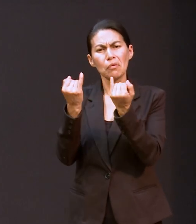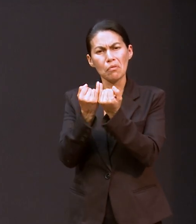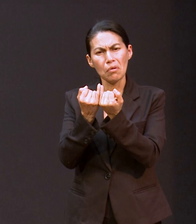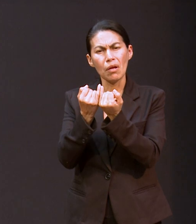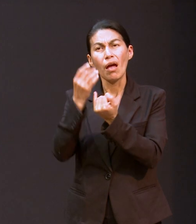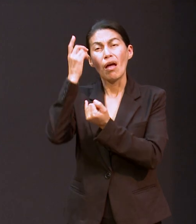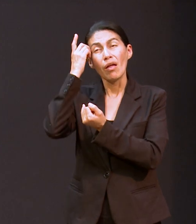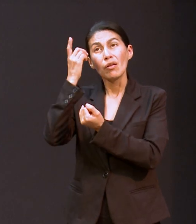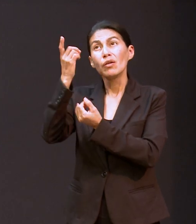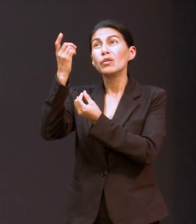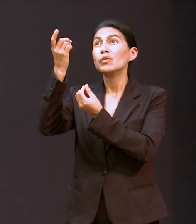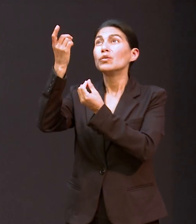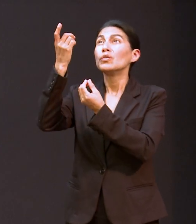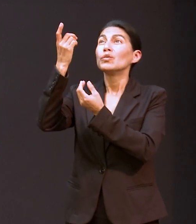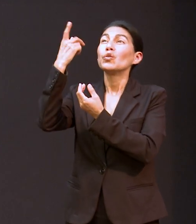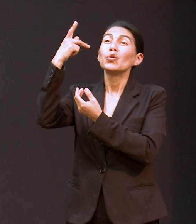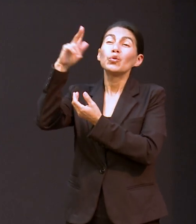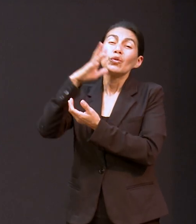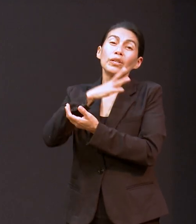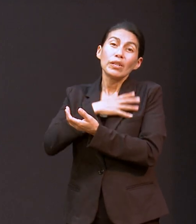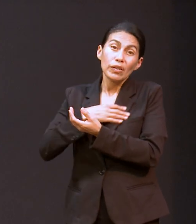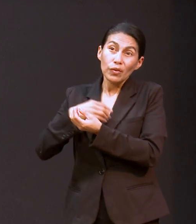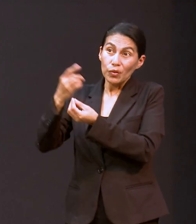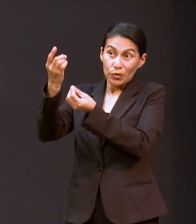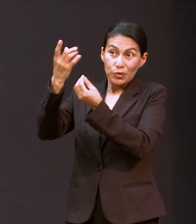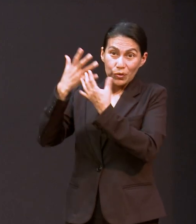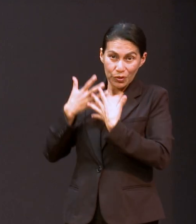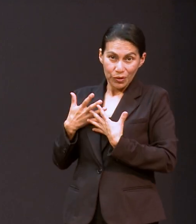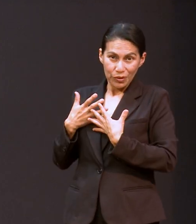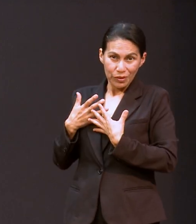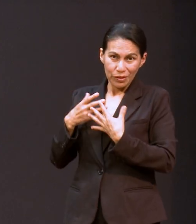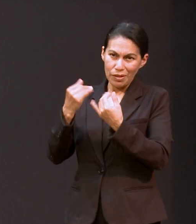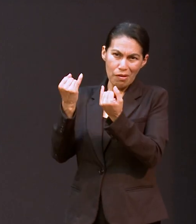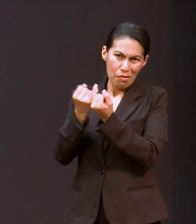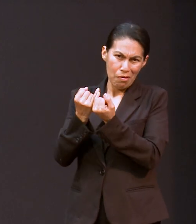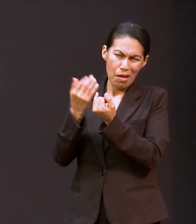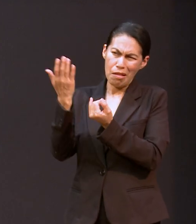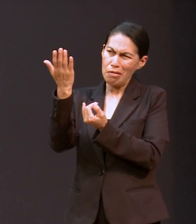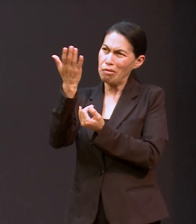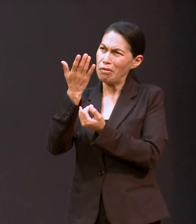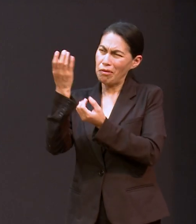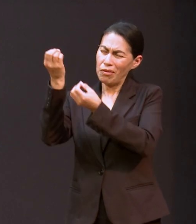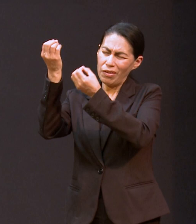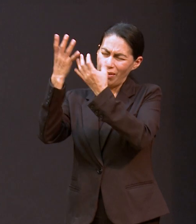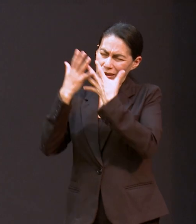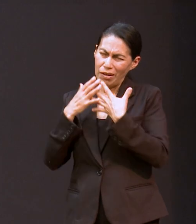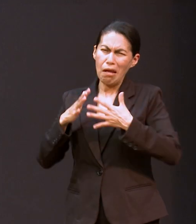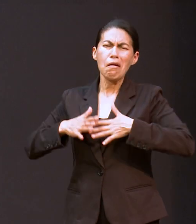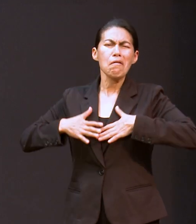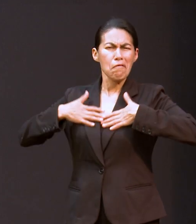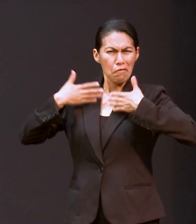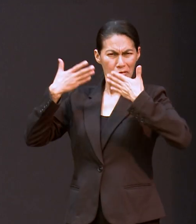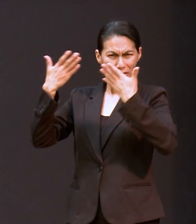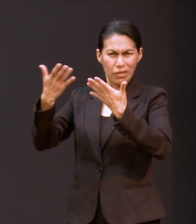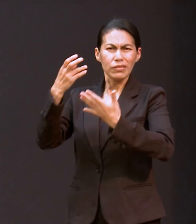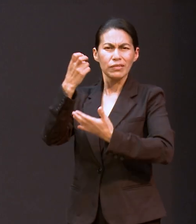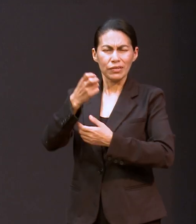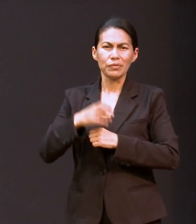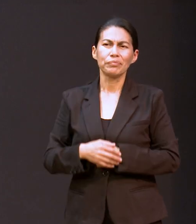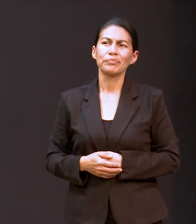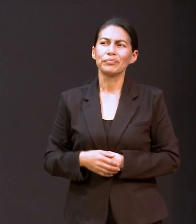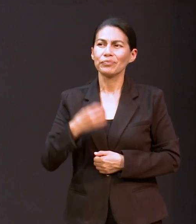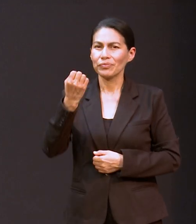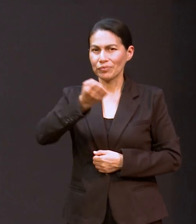da garantía de que si Dios nos dio a su propio hijo no nos negará todo lo demás tengamos